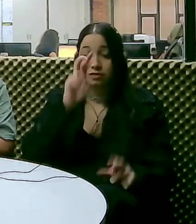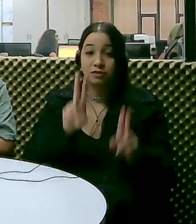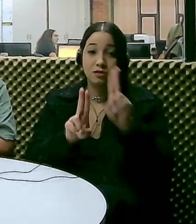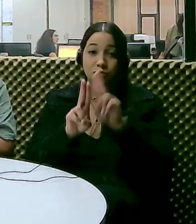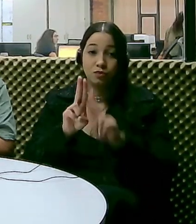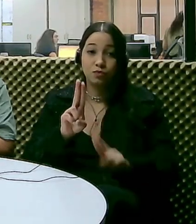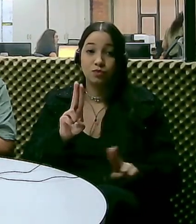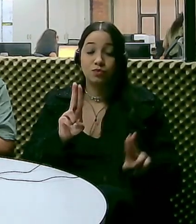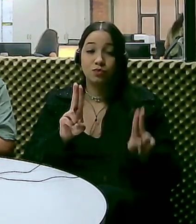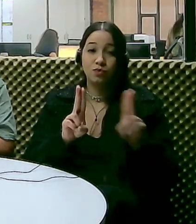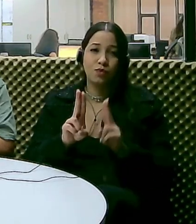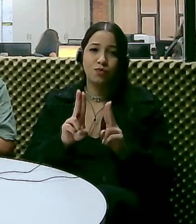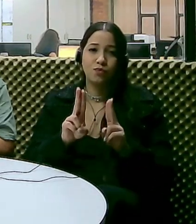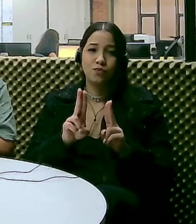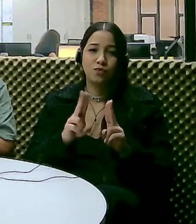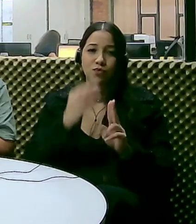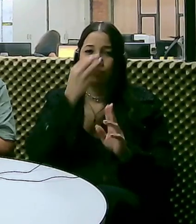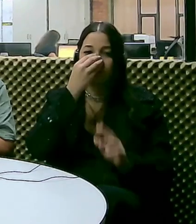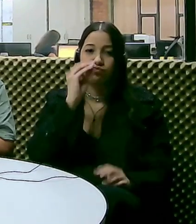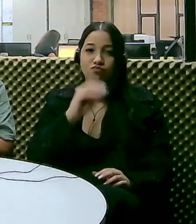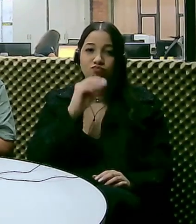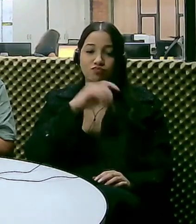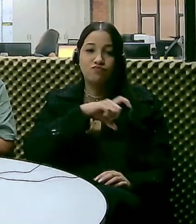UFO descumprir convênio.